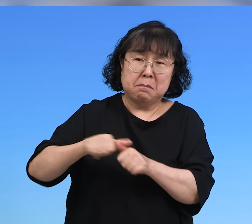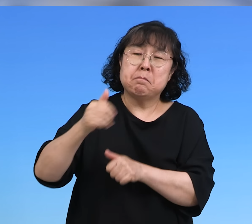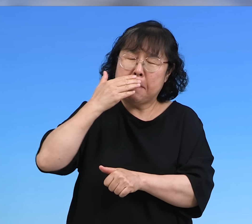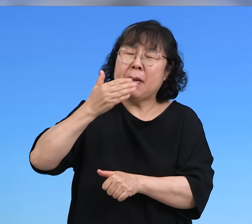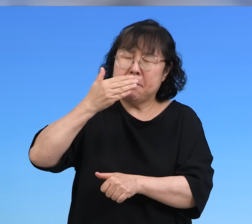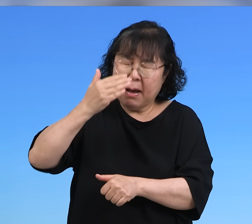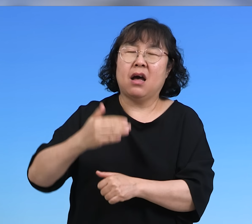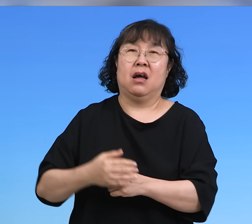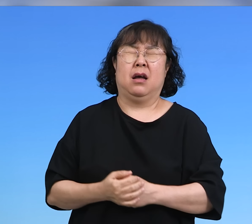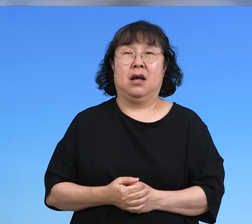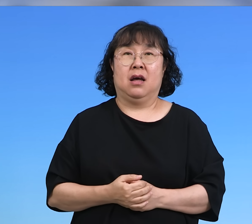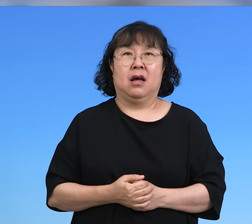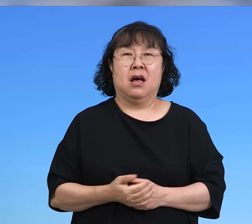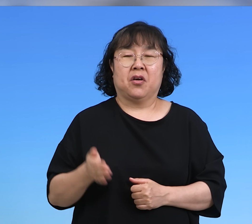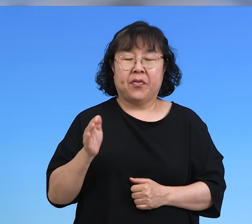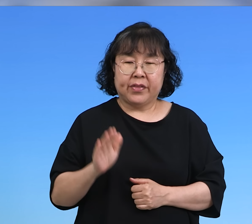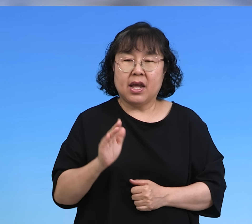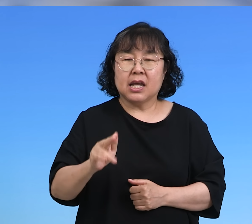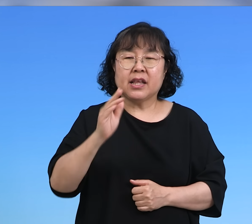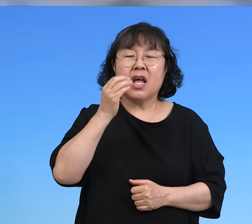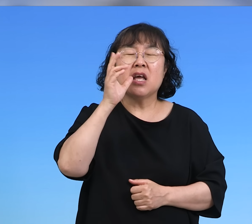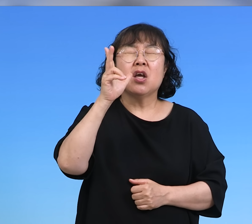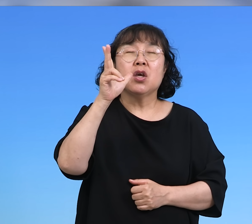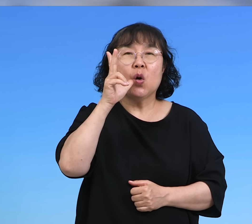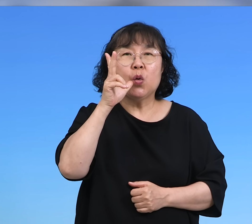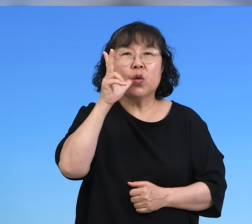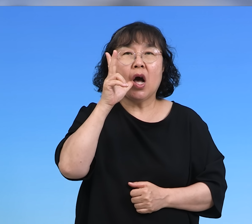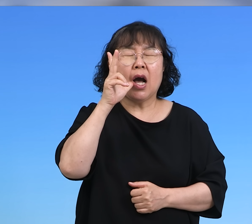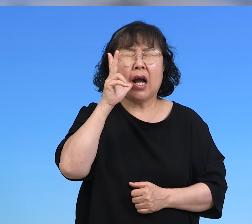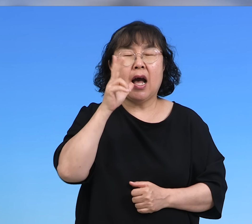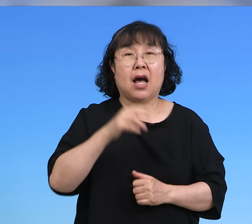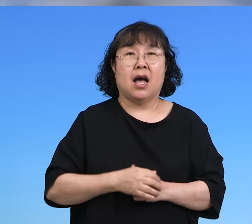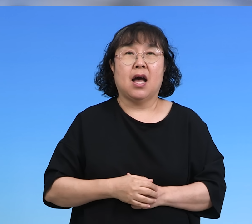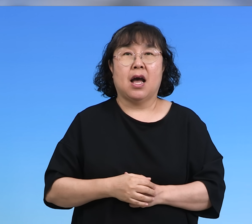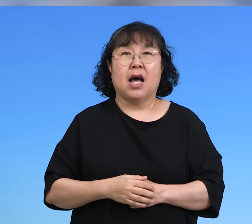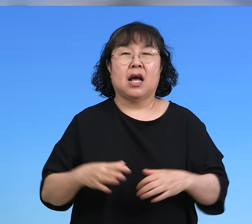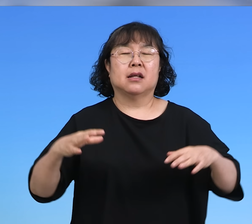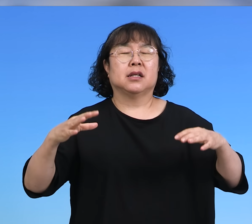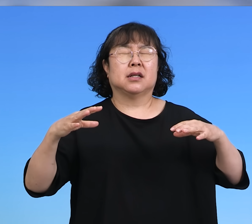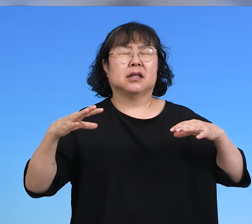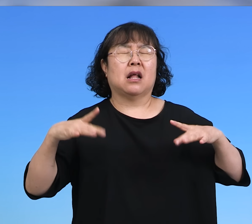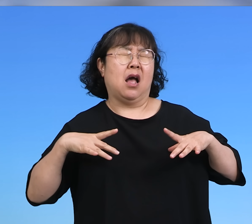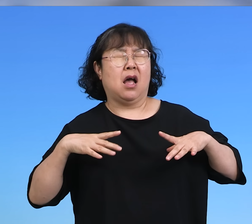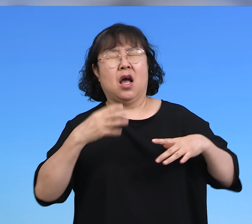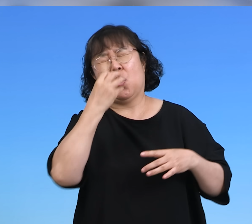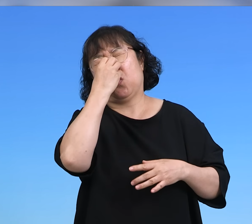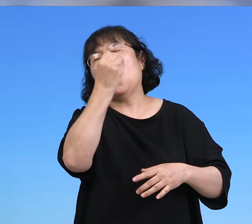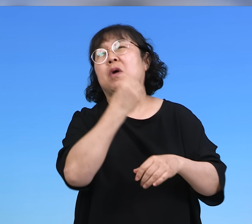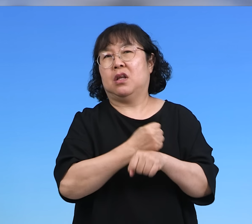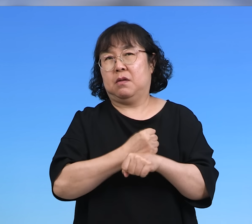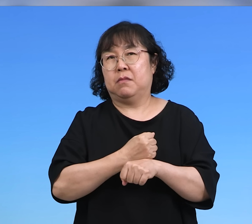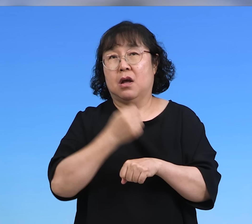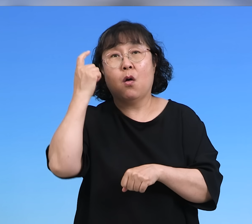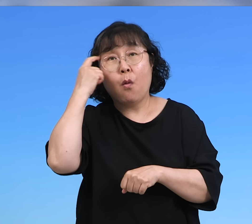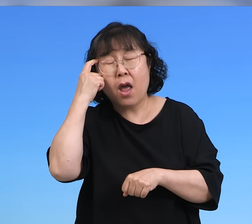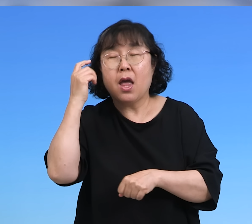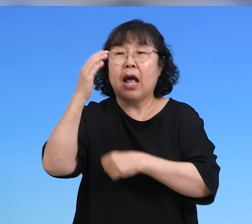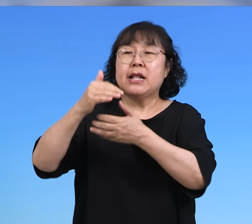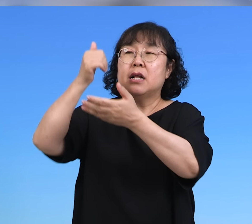게 뭔지 아십니까? 여호수아의 방심이에요. 여호수아는 하나님께 의뢰하지도 않고 묻지도